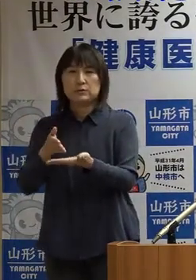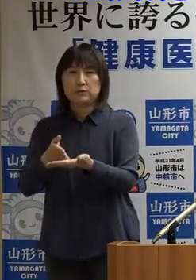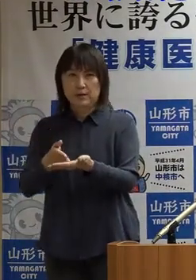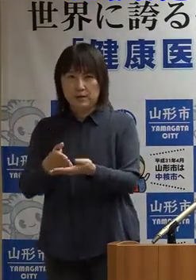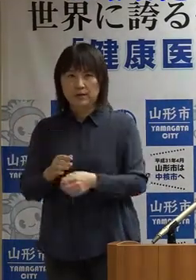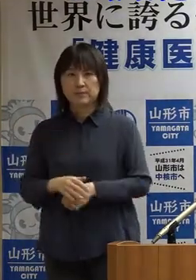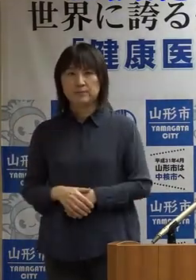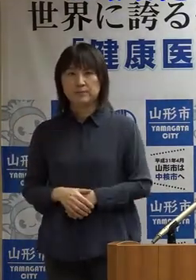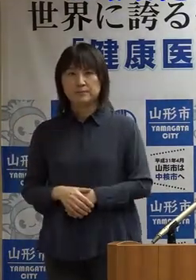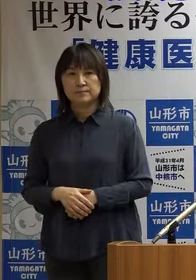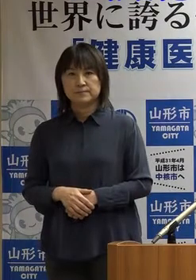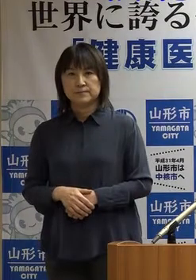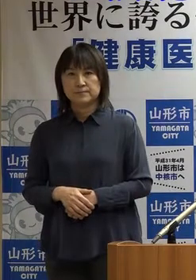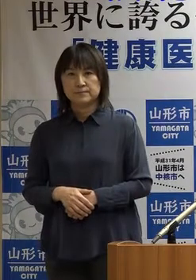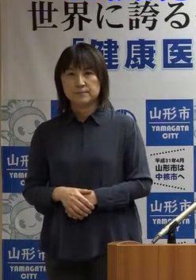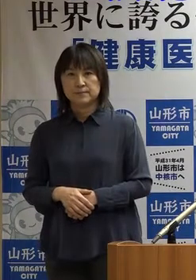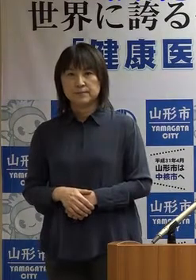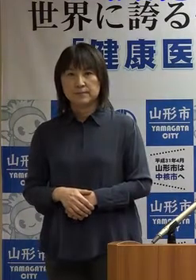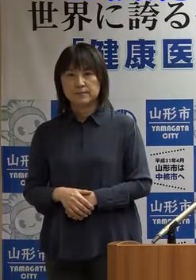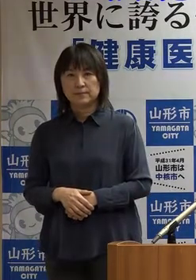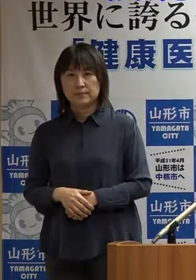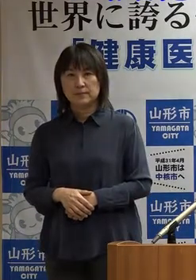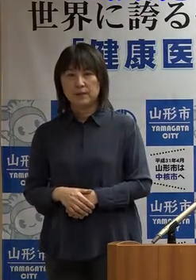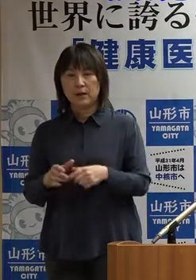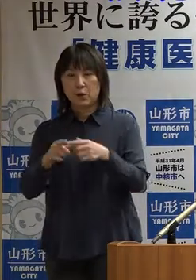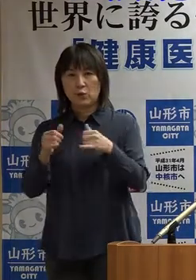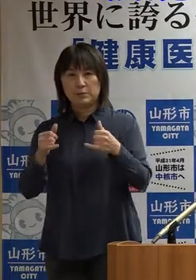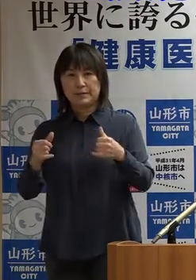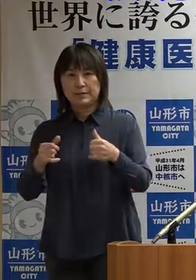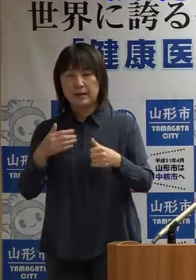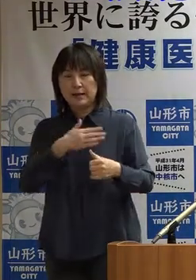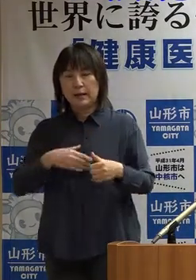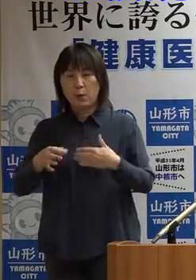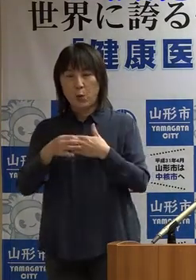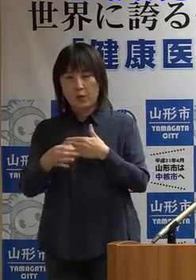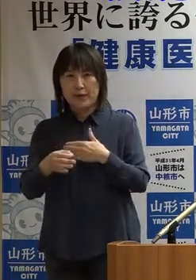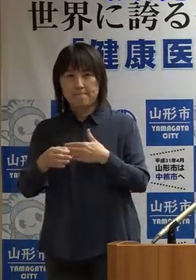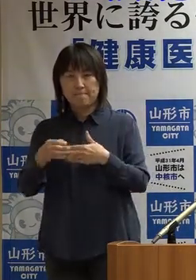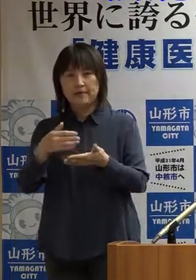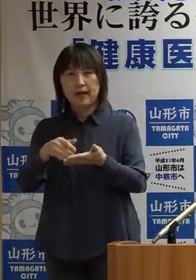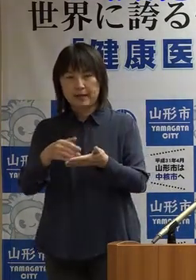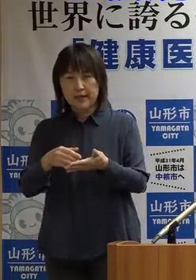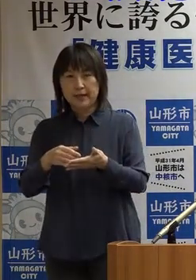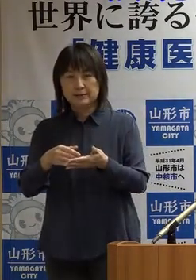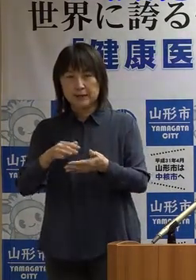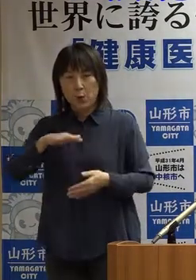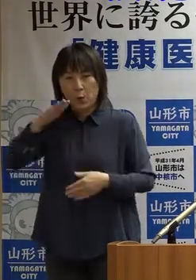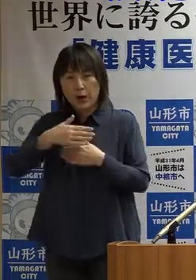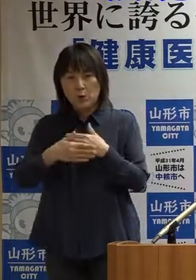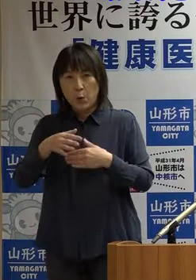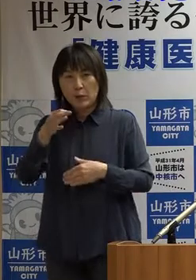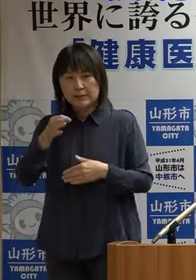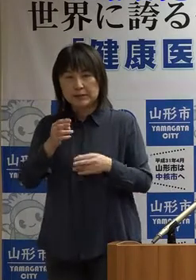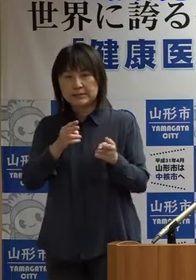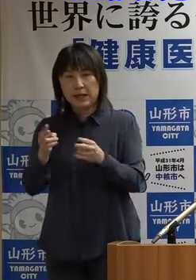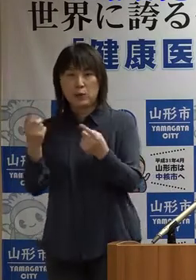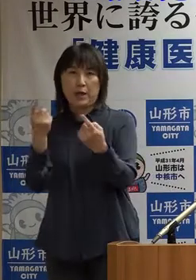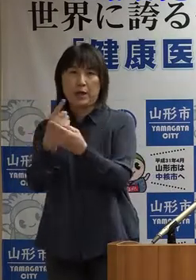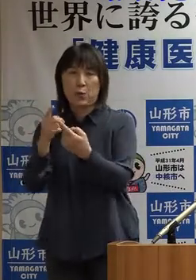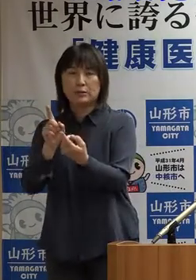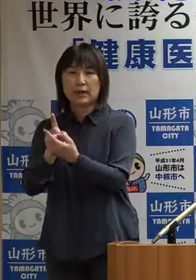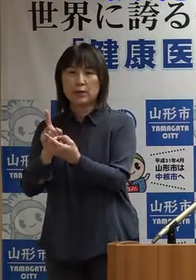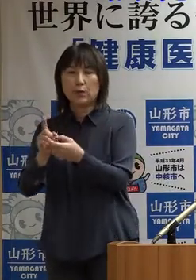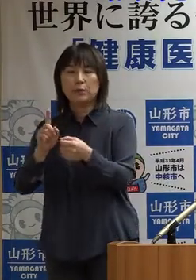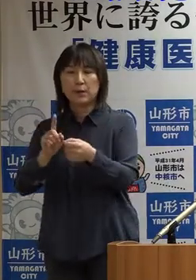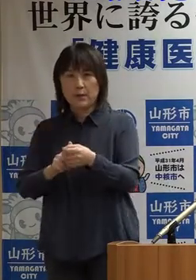国民健康保険事業会計において 高額療養費制度の変更に対応